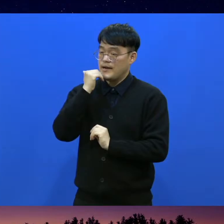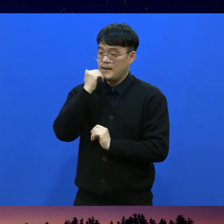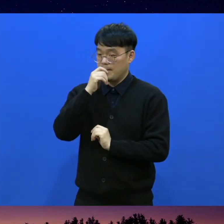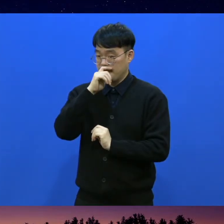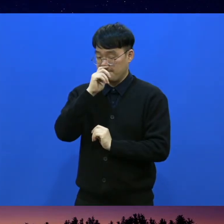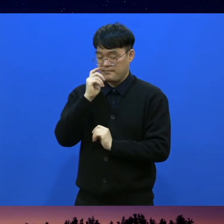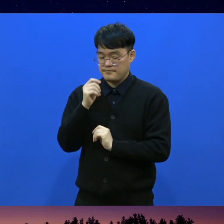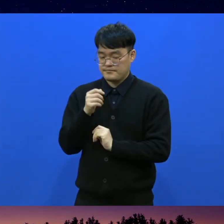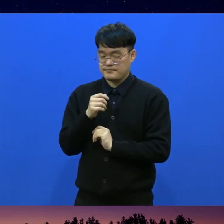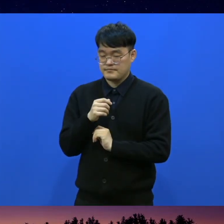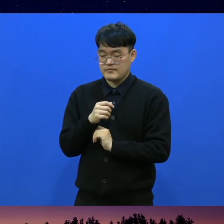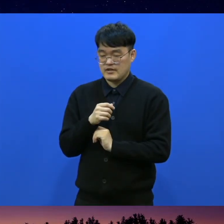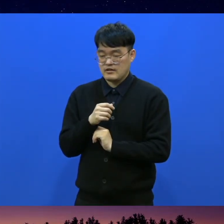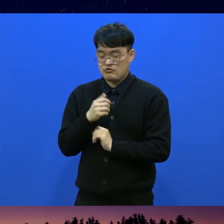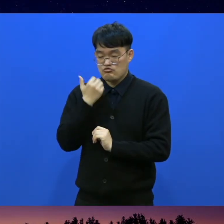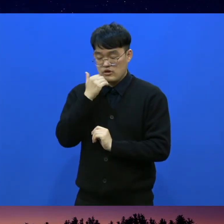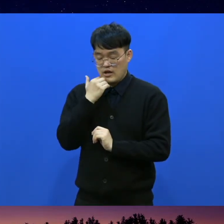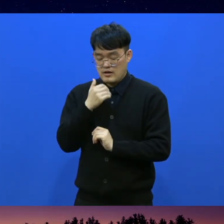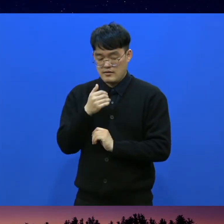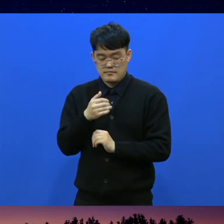탁 터져나오는 분명한 기도가 있어요.